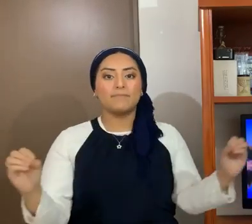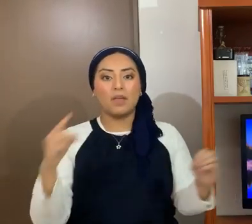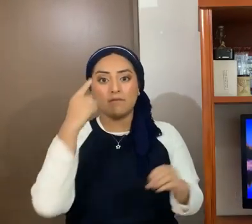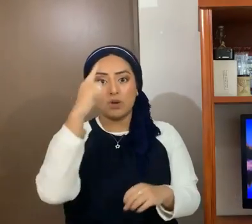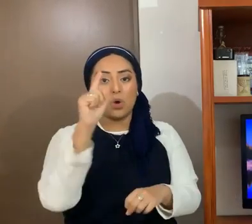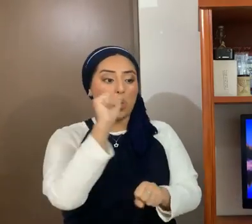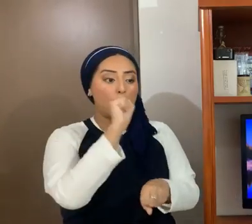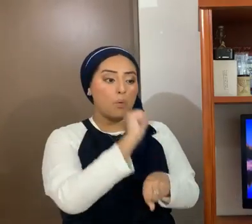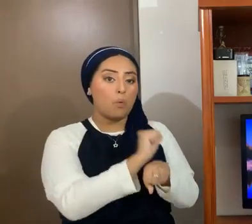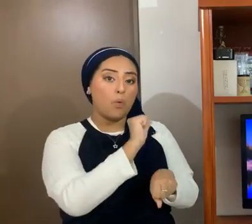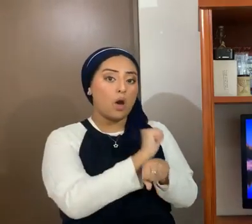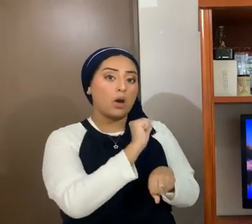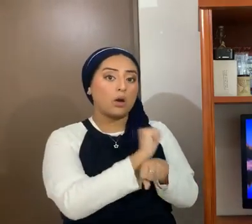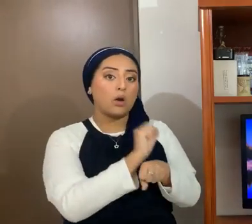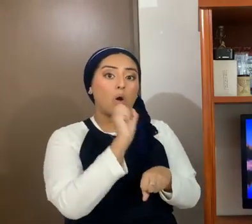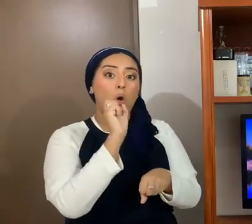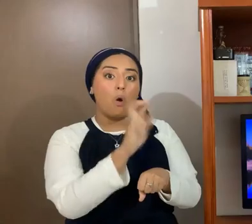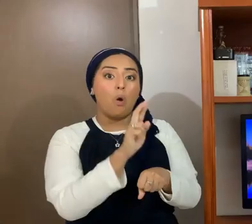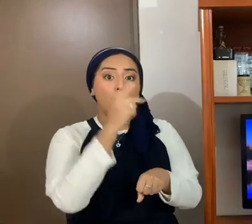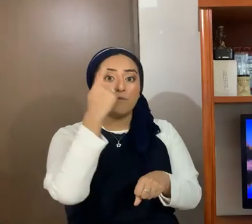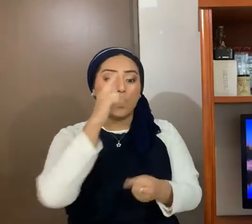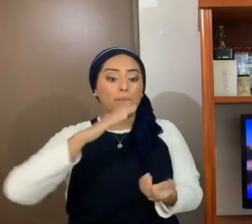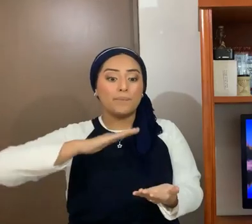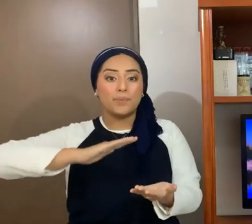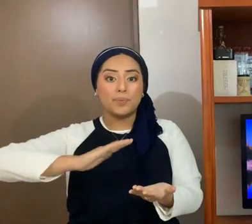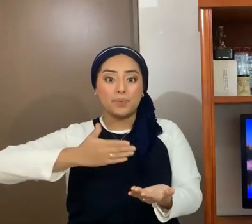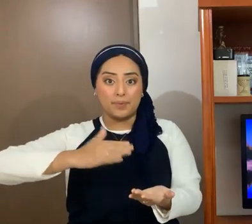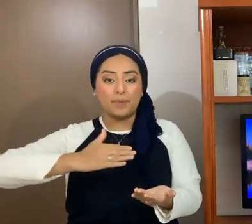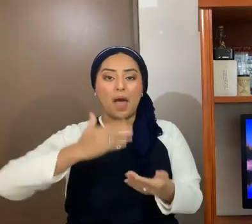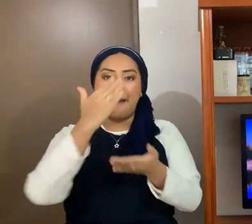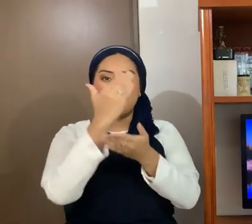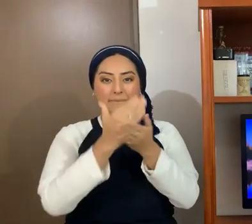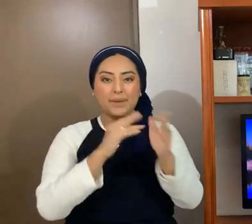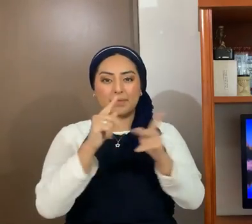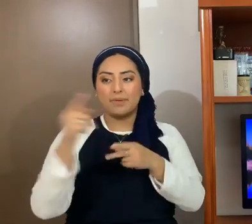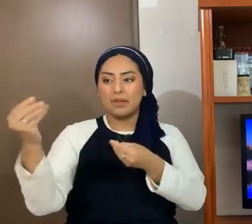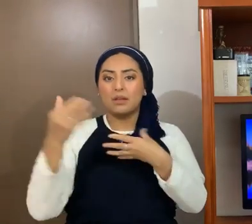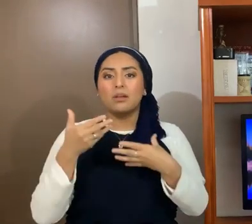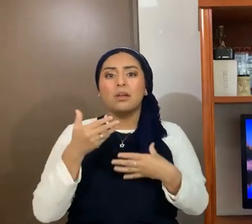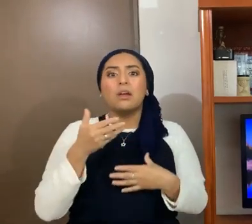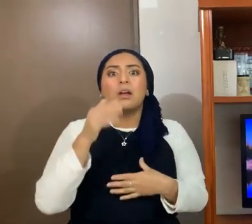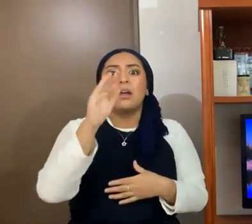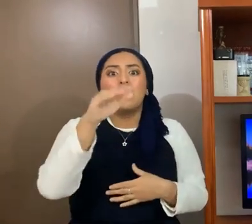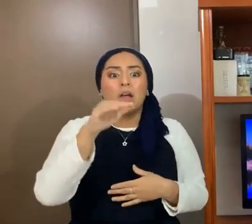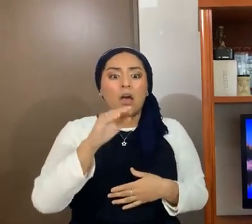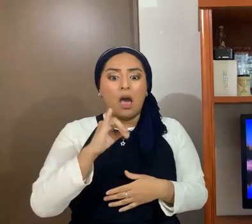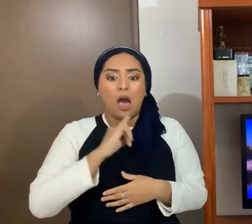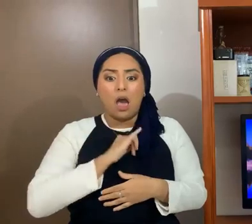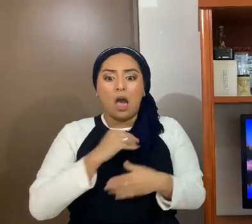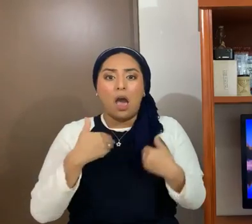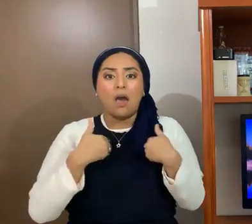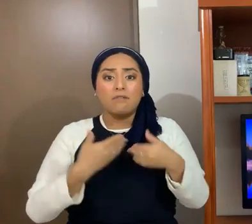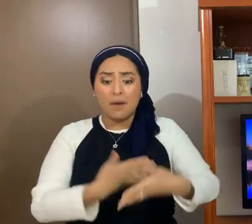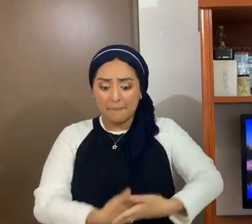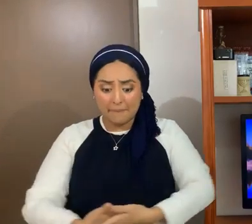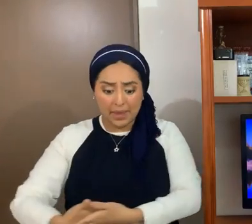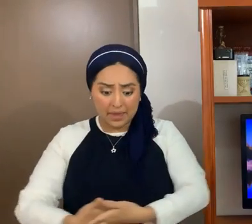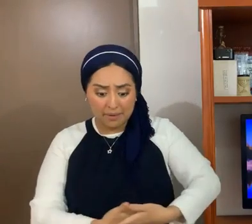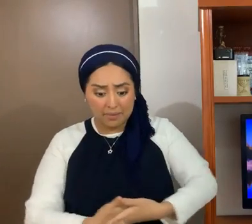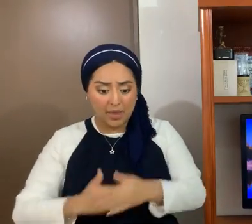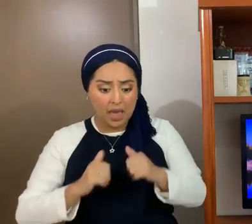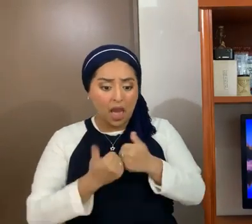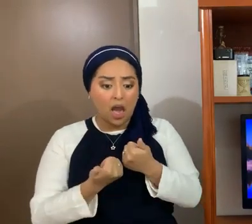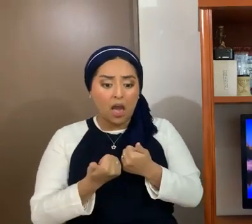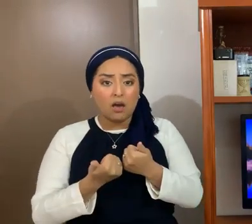para trabajar, ni fuego para cocinar. Hay personas que me dicen, pero es que yo tengo un bebé y ¿cómo le voy a hacer